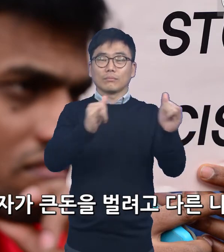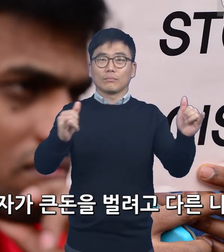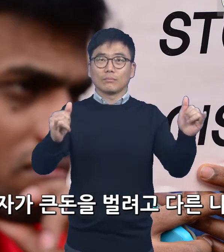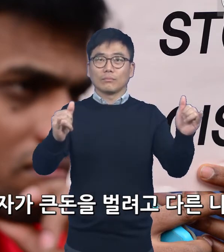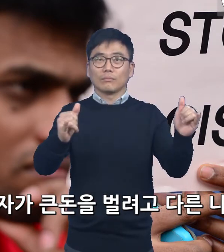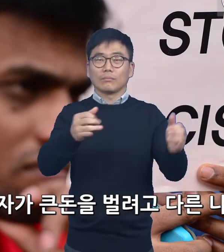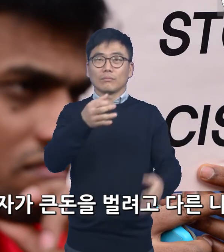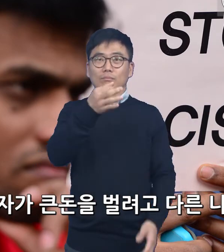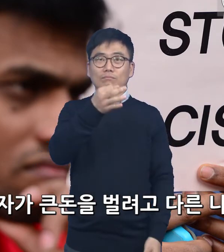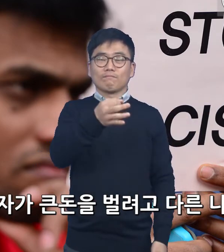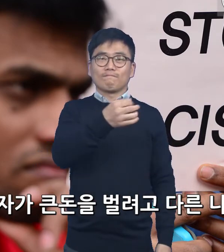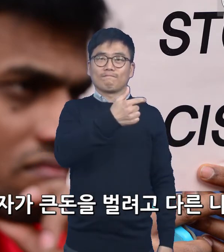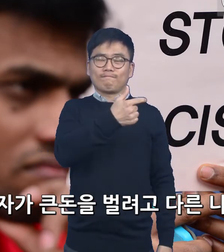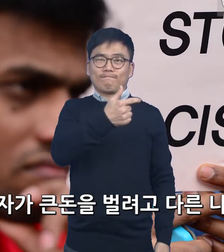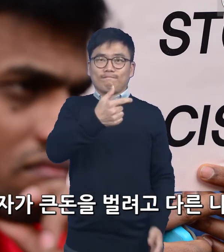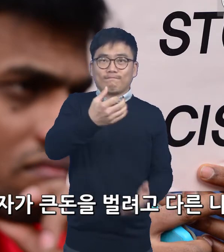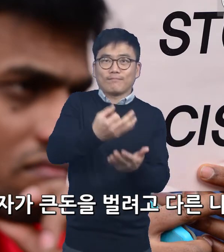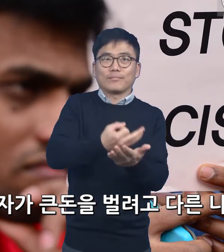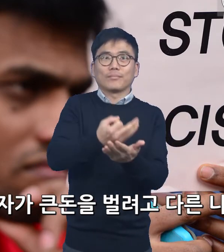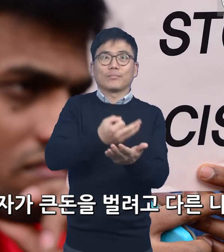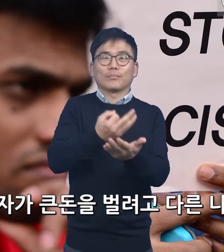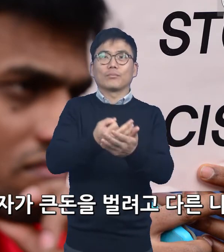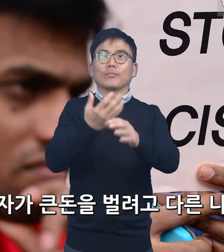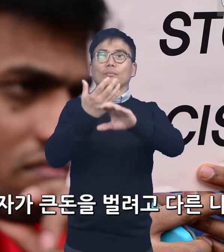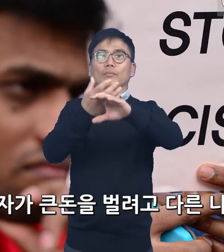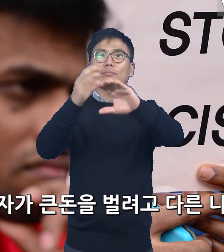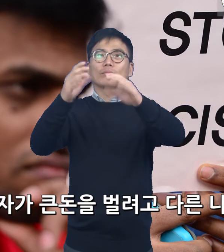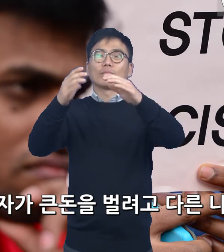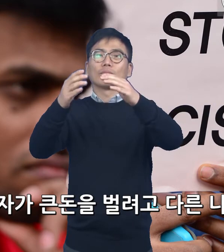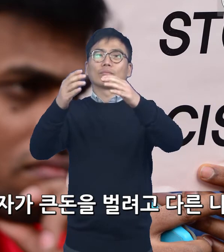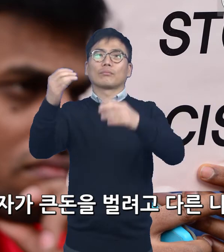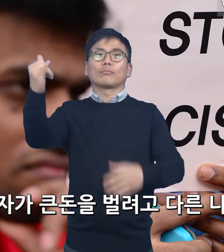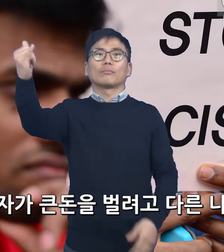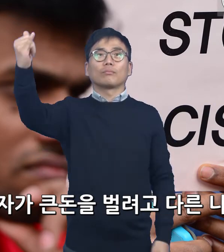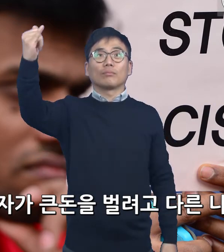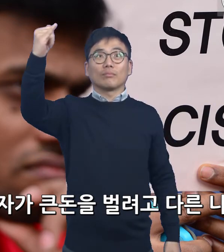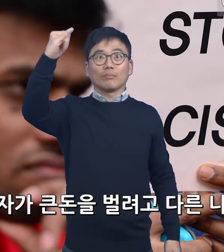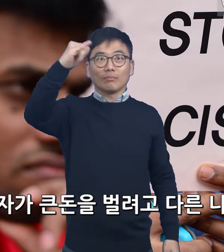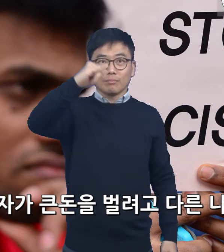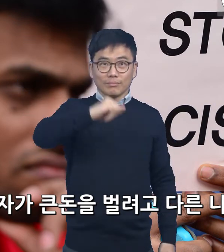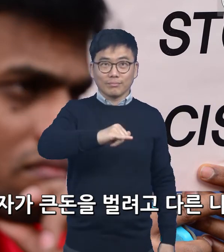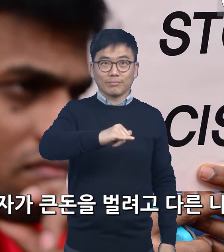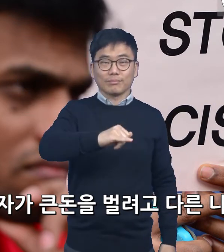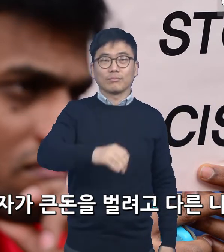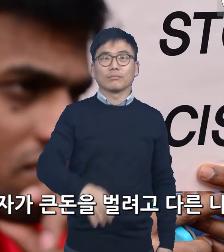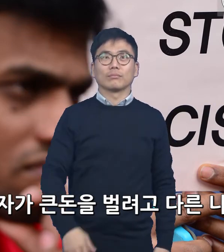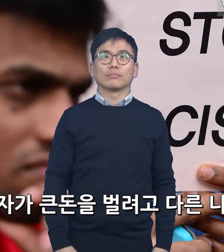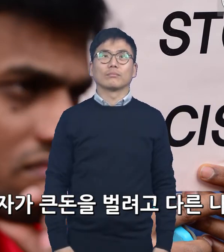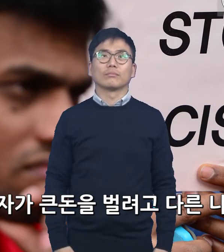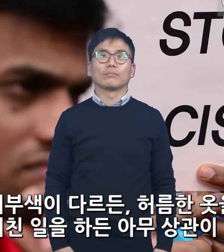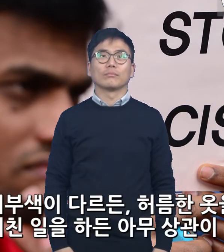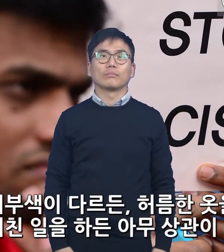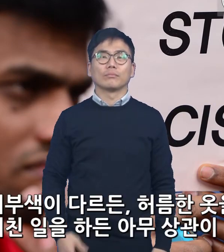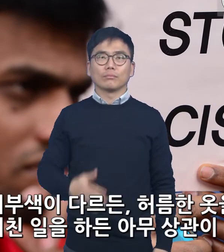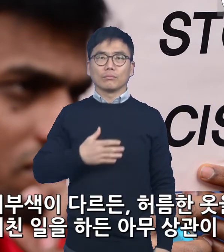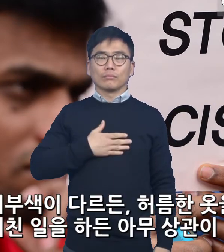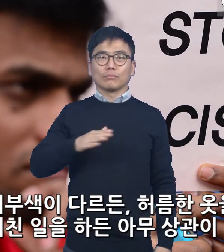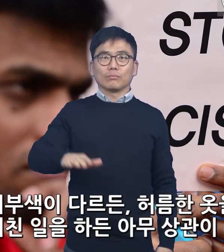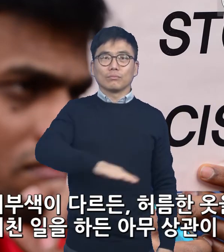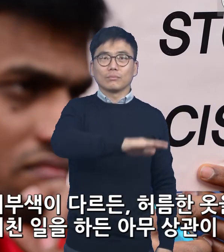외국인 노동자가 큰 돈을 벌려고 다른 나라에서 왔든